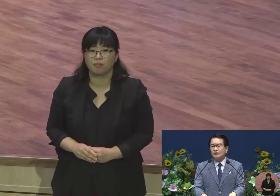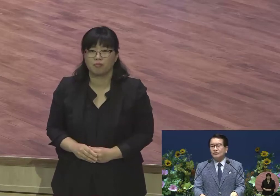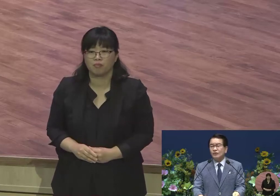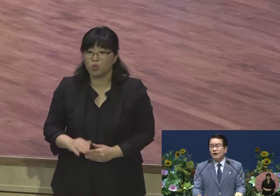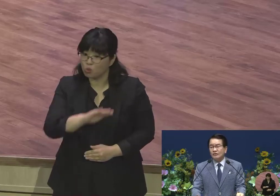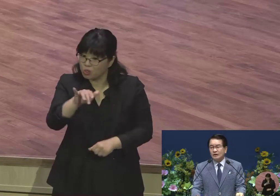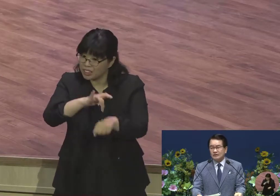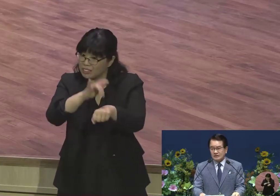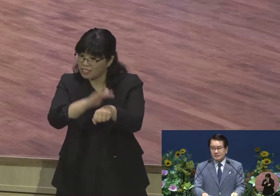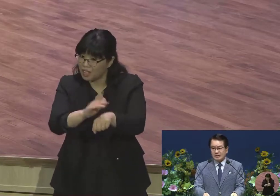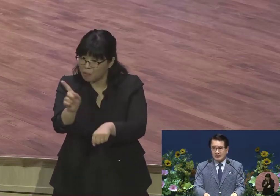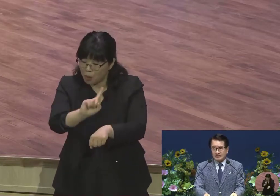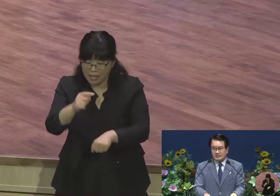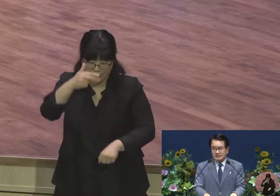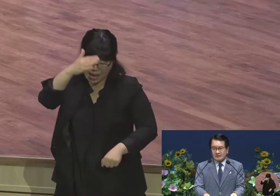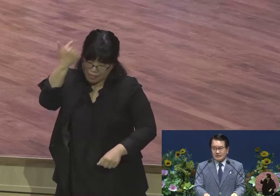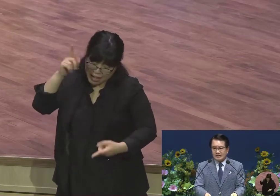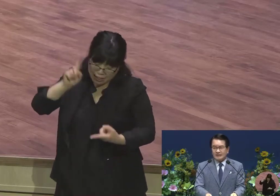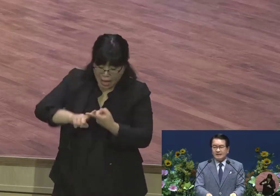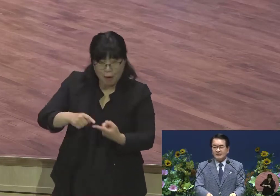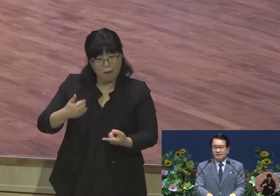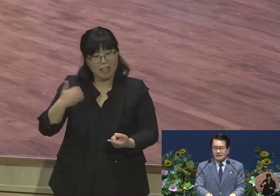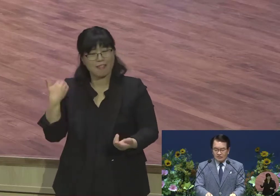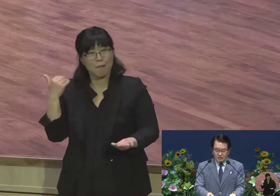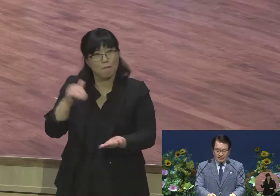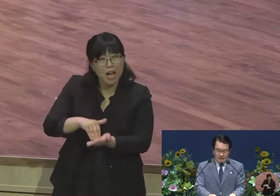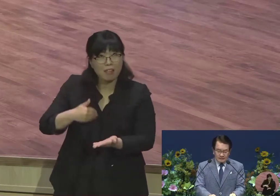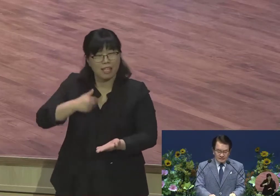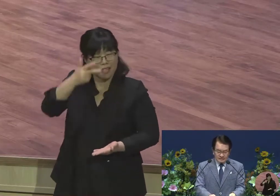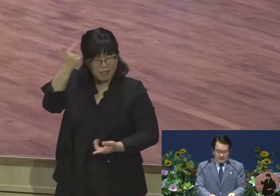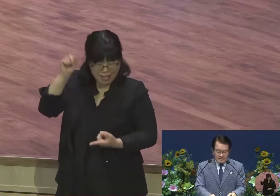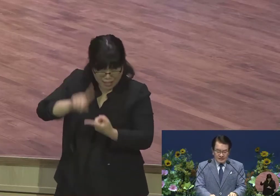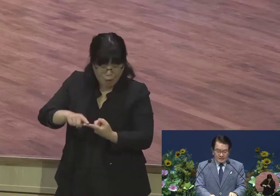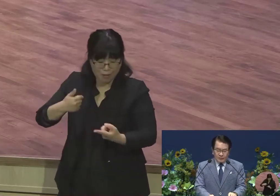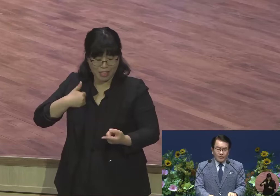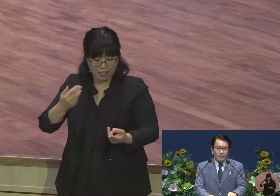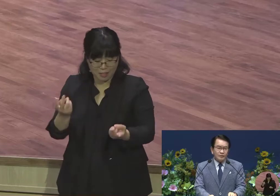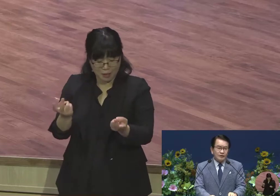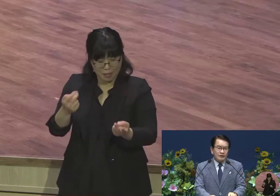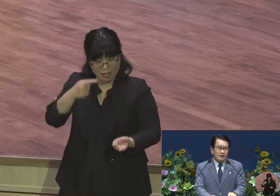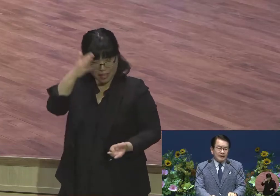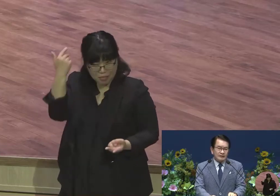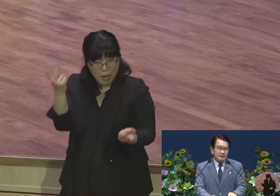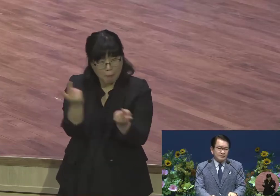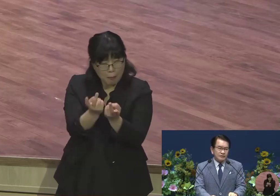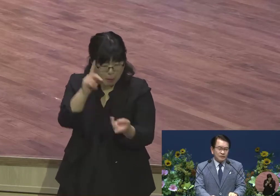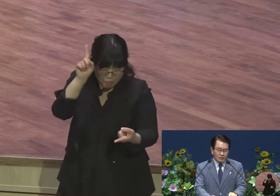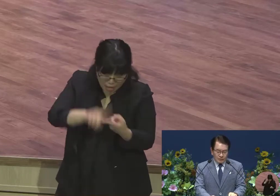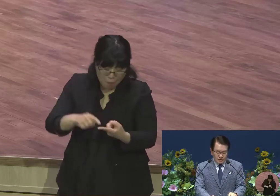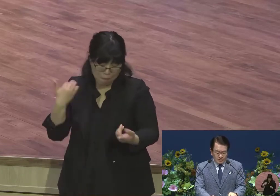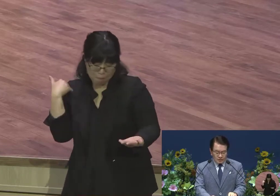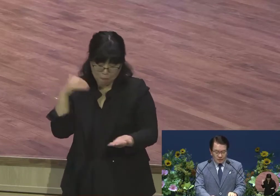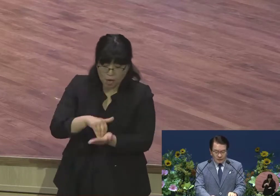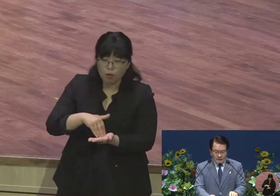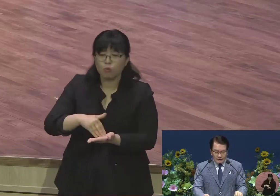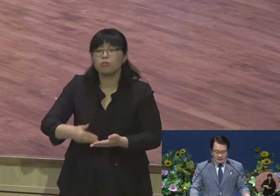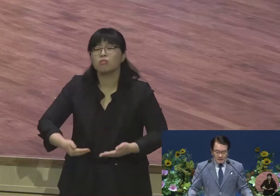있어요. 옛틀로 돌아가고자 하는 습관. 옛틀로 자꾸 돌아가요. 복음이 이끄는 가정은요.